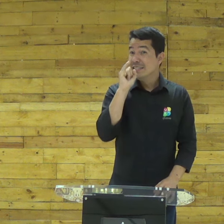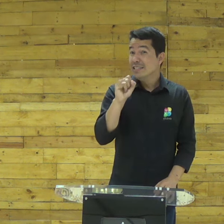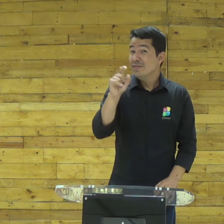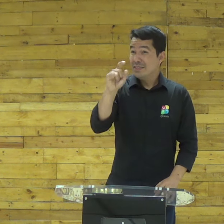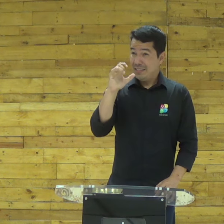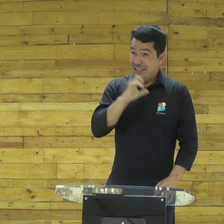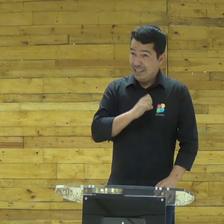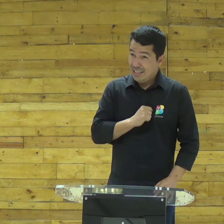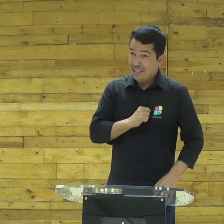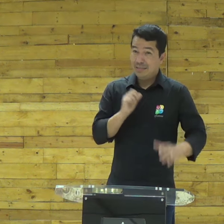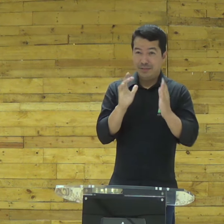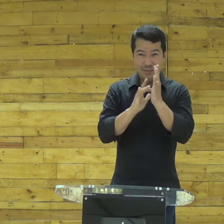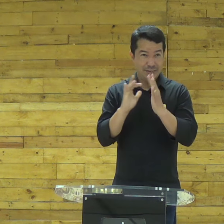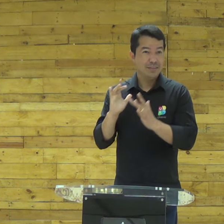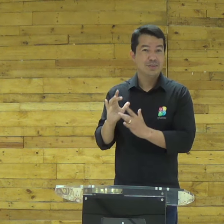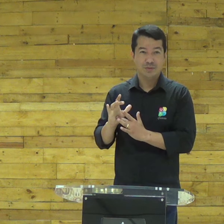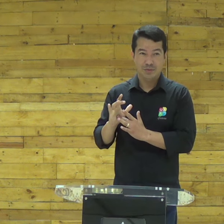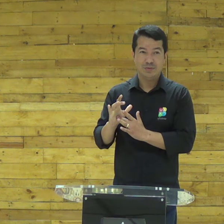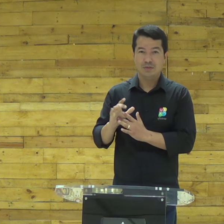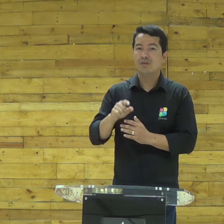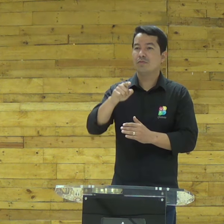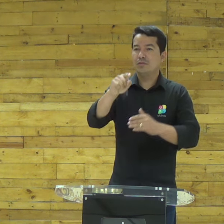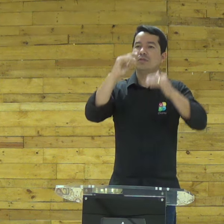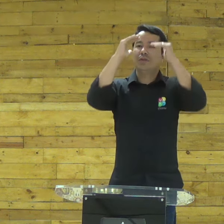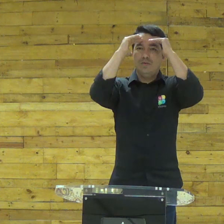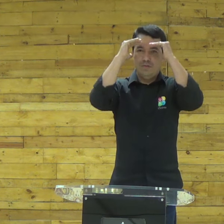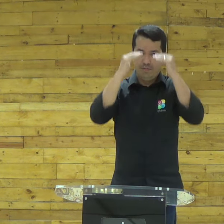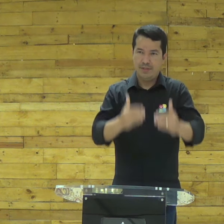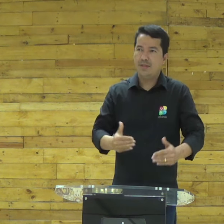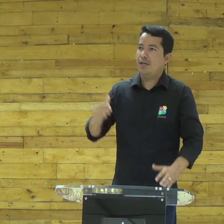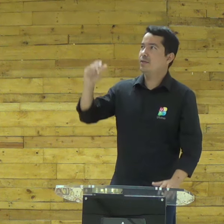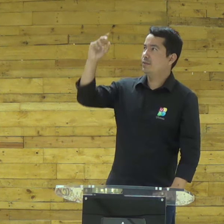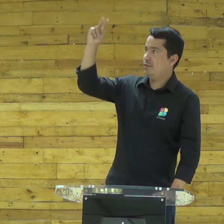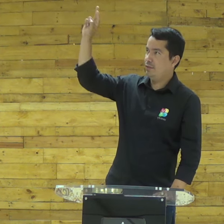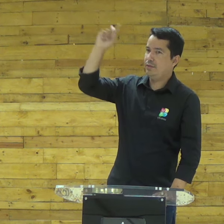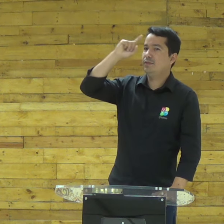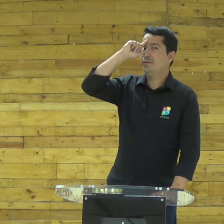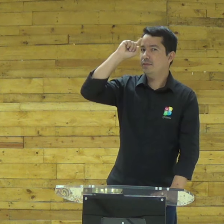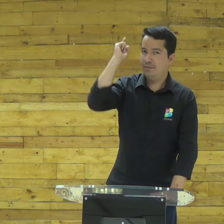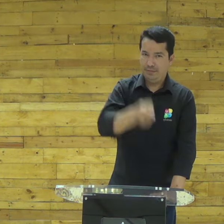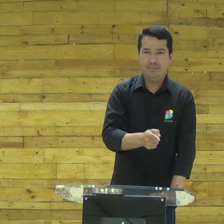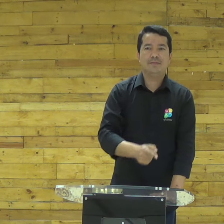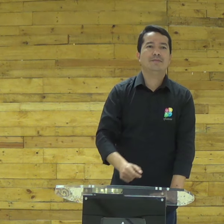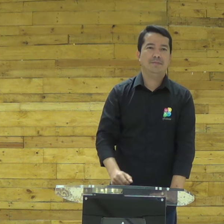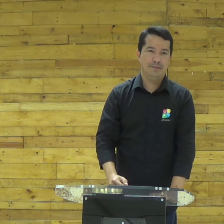verdadeiramente se você ama Jesus você obedece aos seus